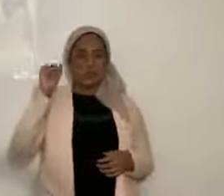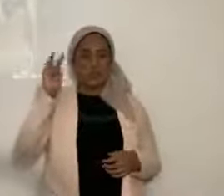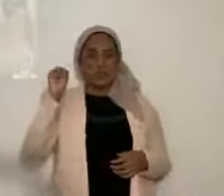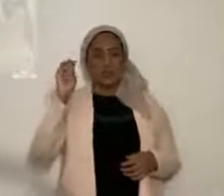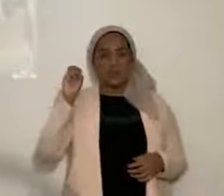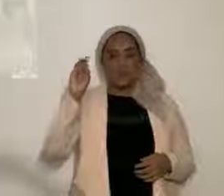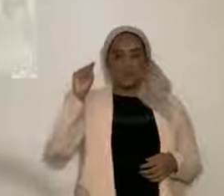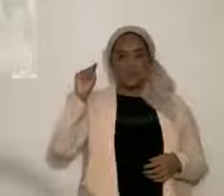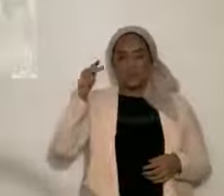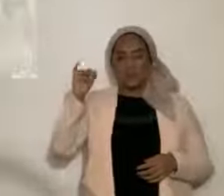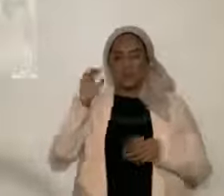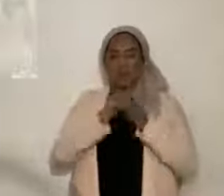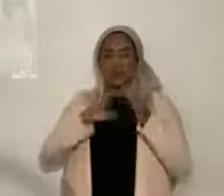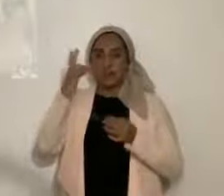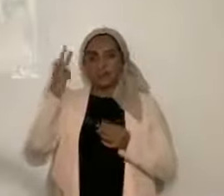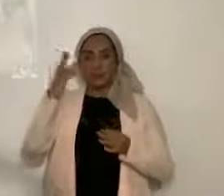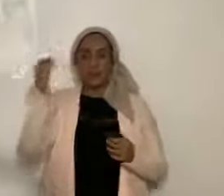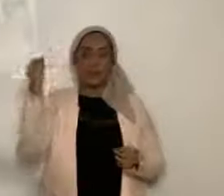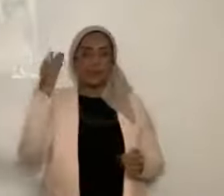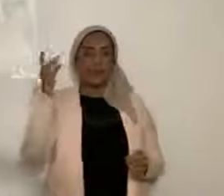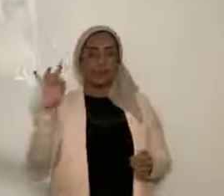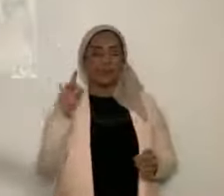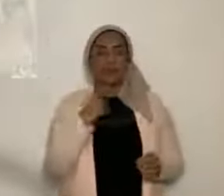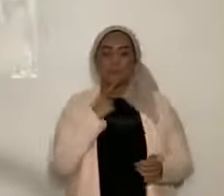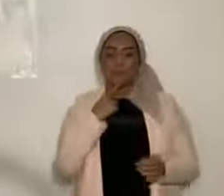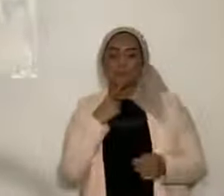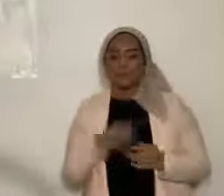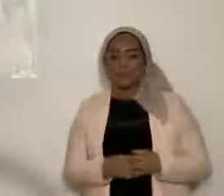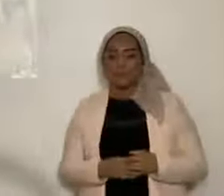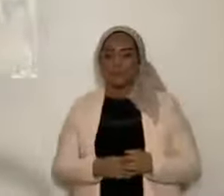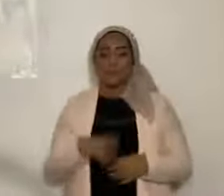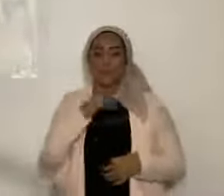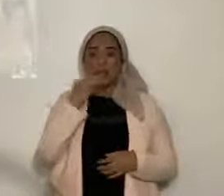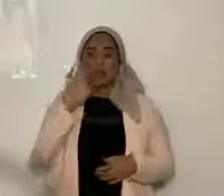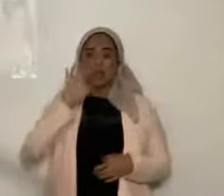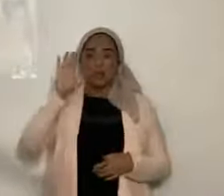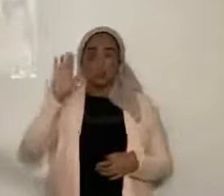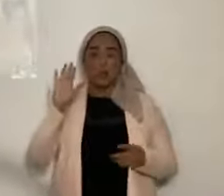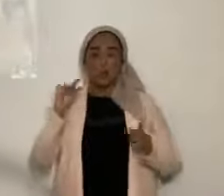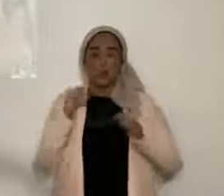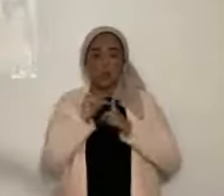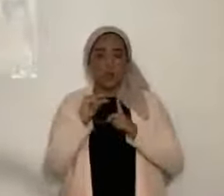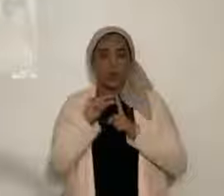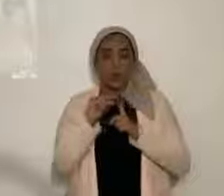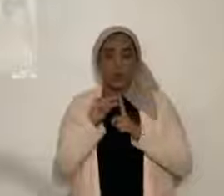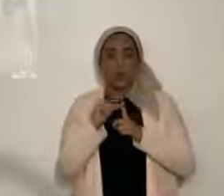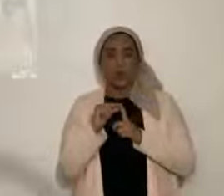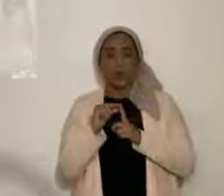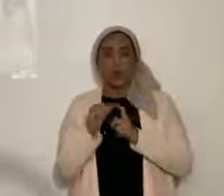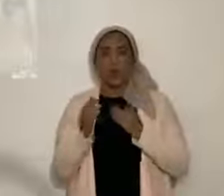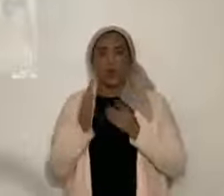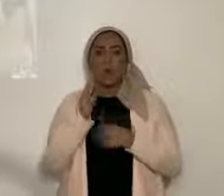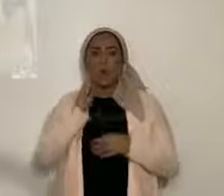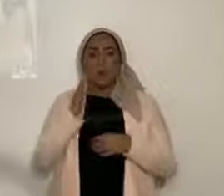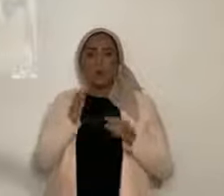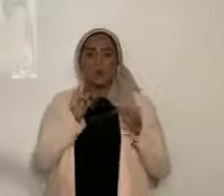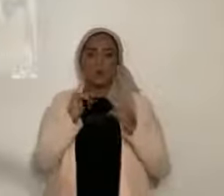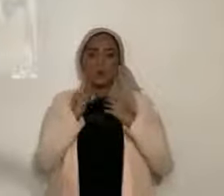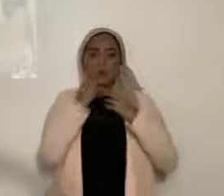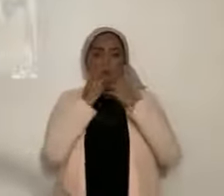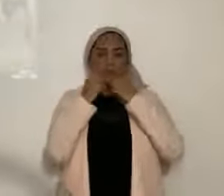y 18. Dice así, y su palabra carcomerá como gangrena, de los cuales